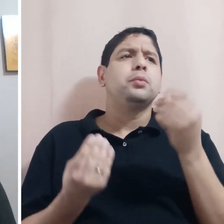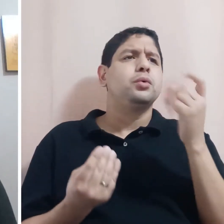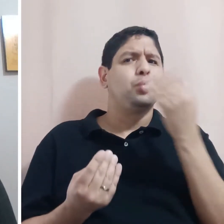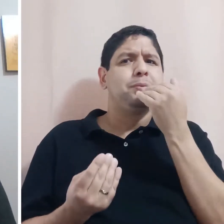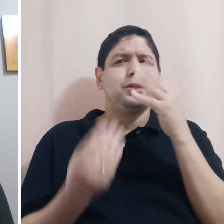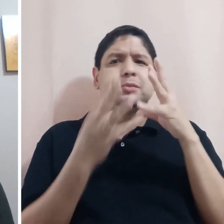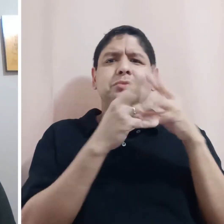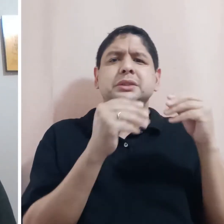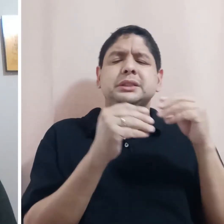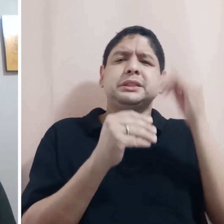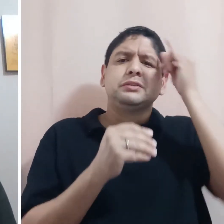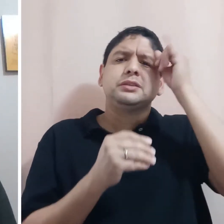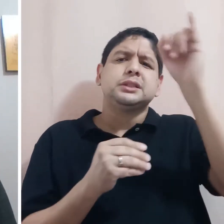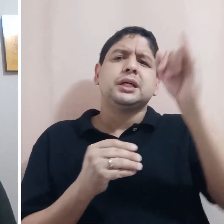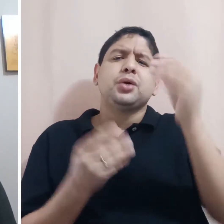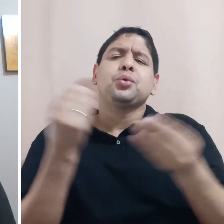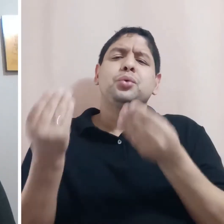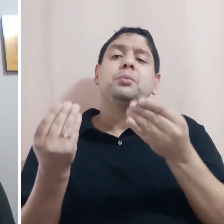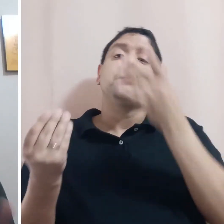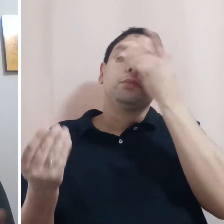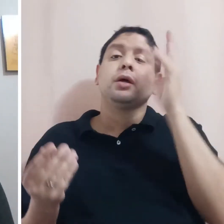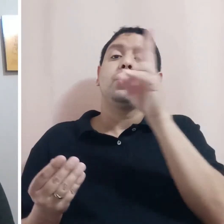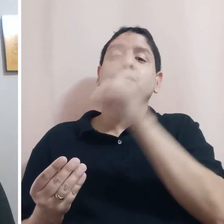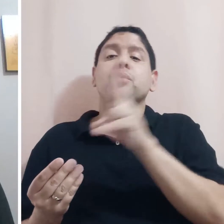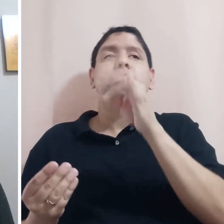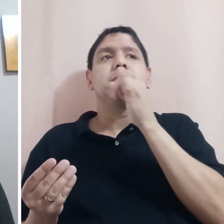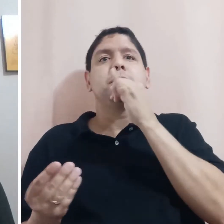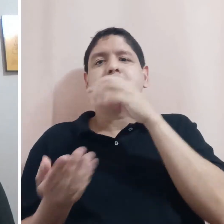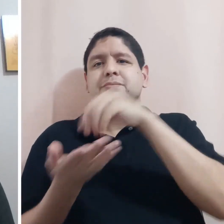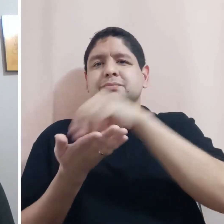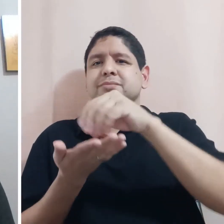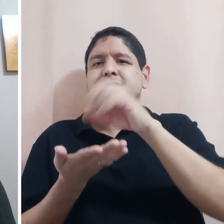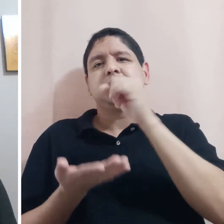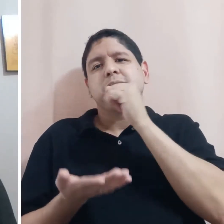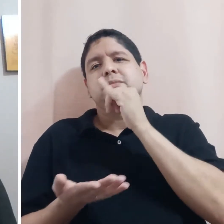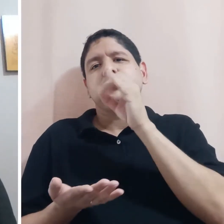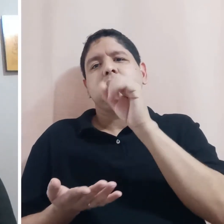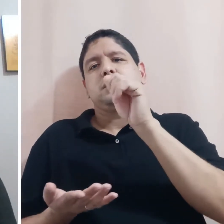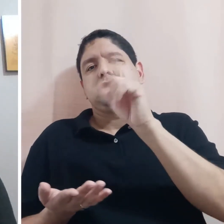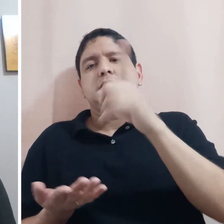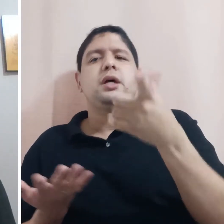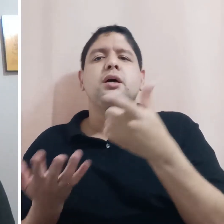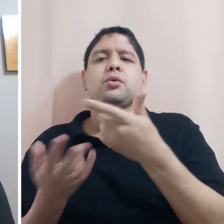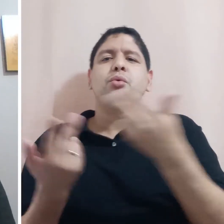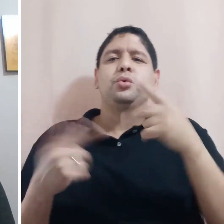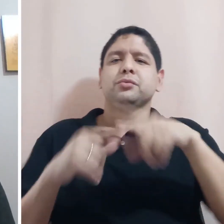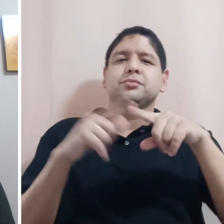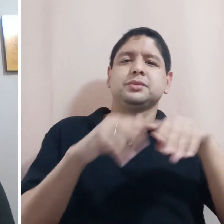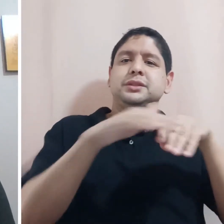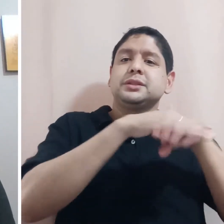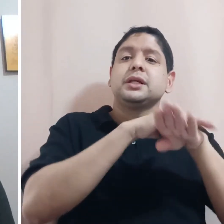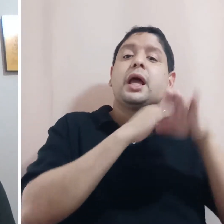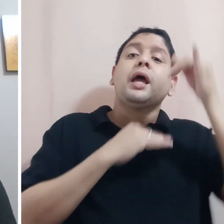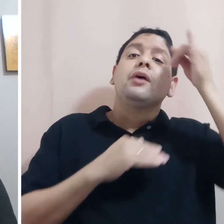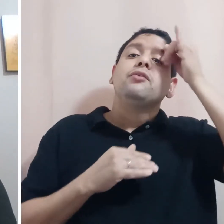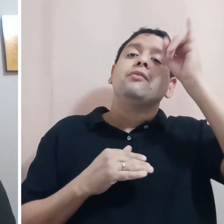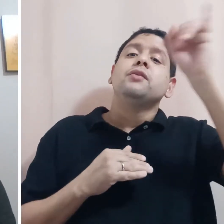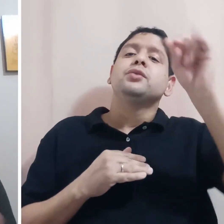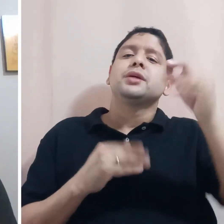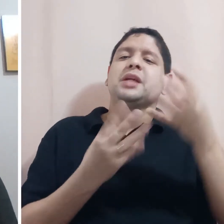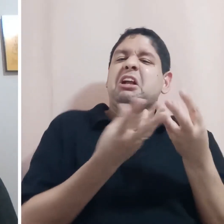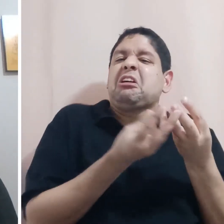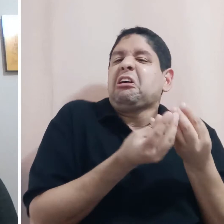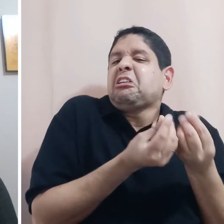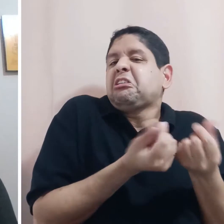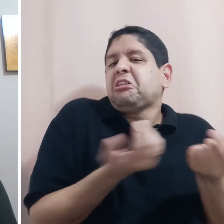exemplo. Então, como conservar alimentos que podiam estragar com mais facilidade, né? Então, às vezes você coloca esses temperos, né, que eles